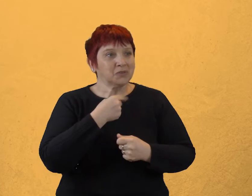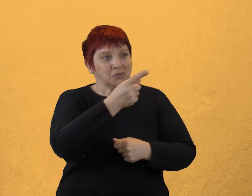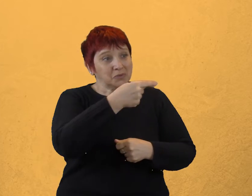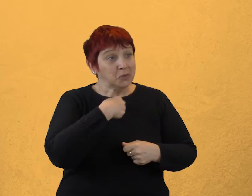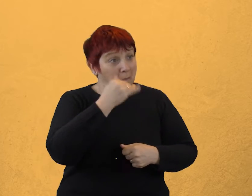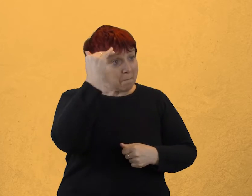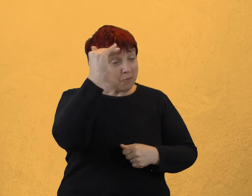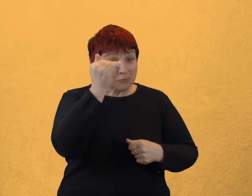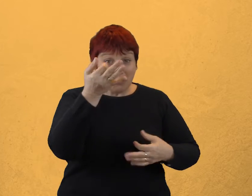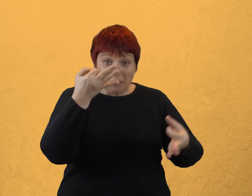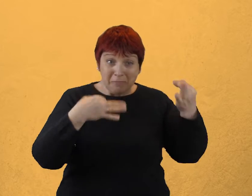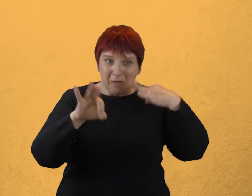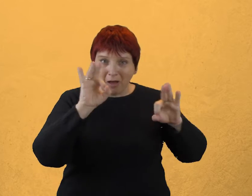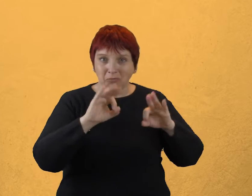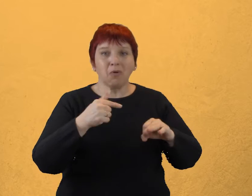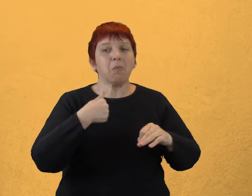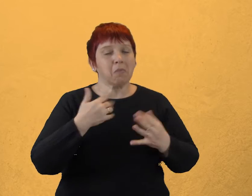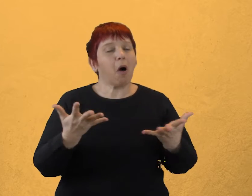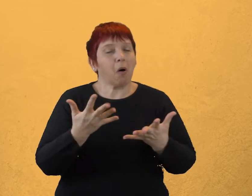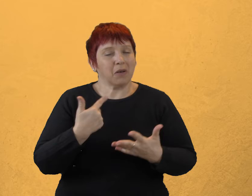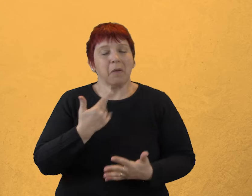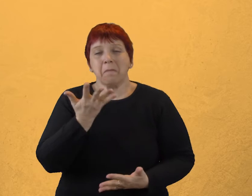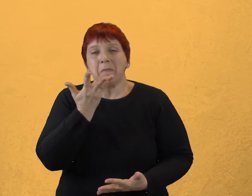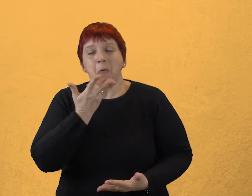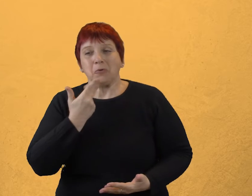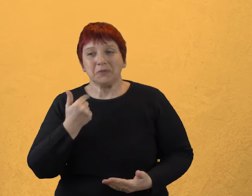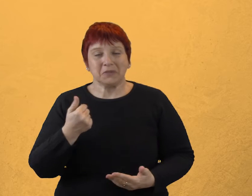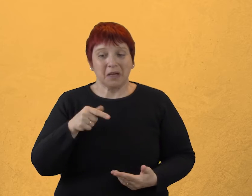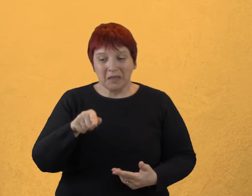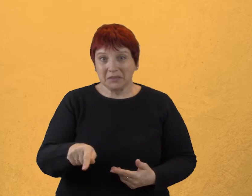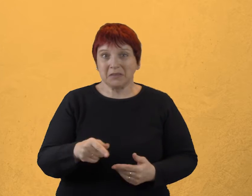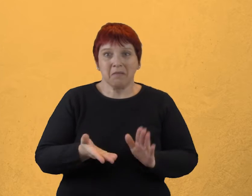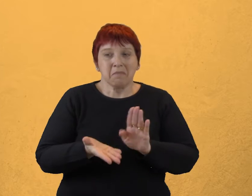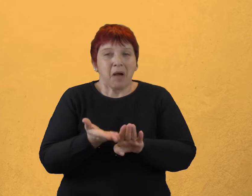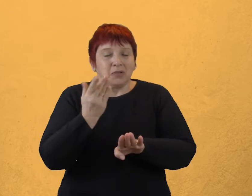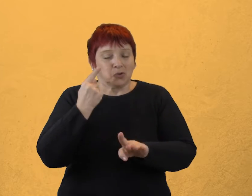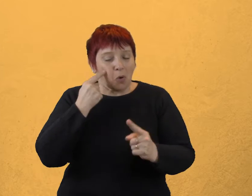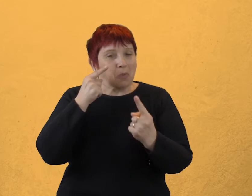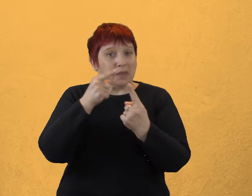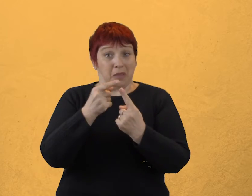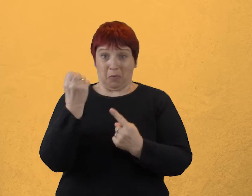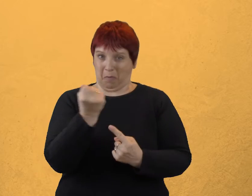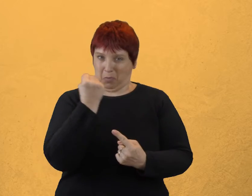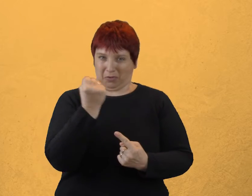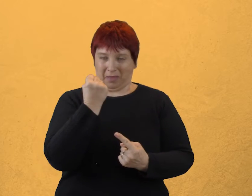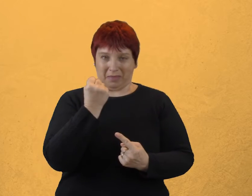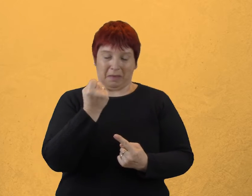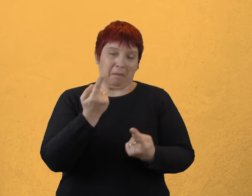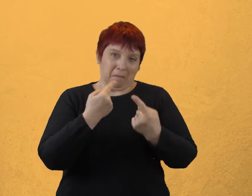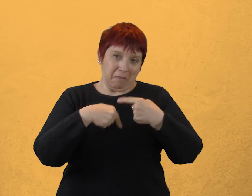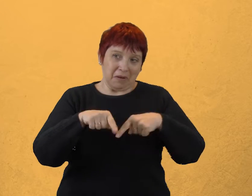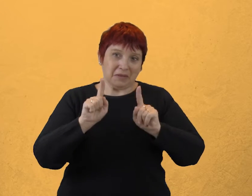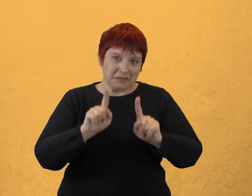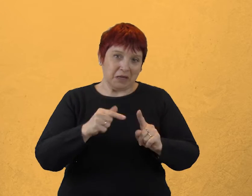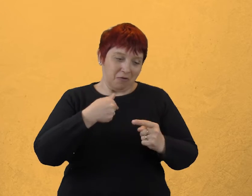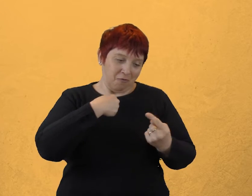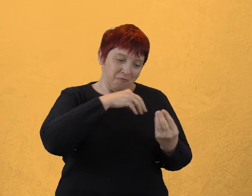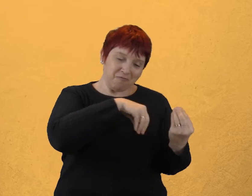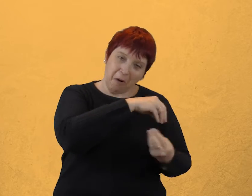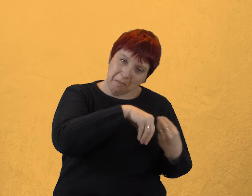a querer al teatro como lo más importante de mi vida. Bueno, lo más importante no, porque también está mi